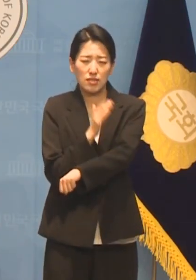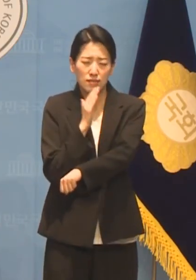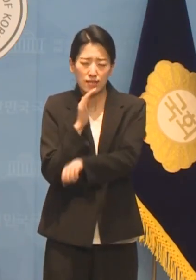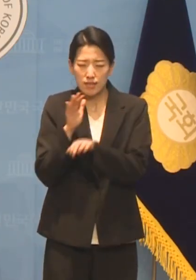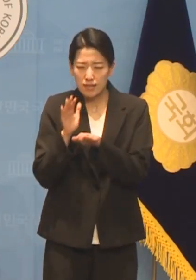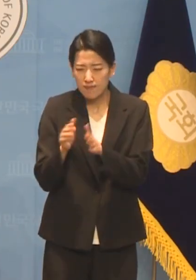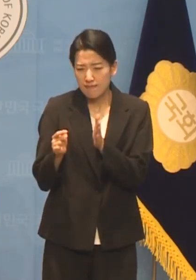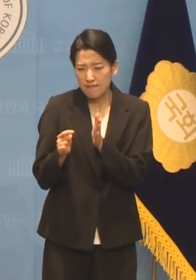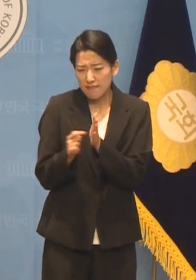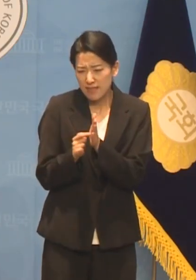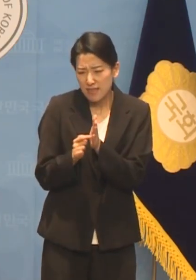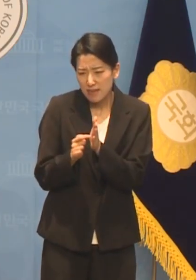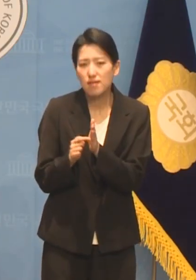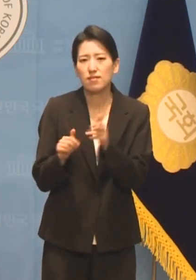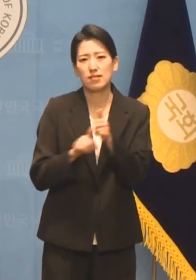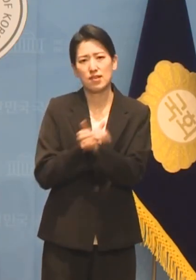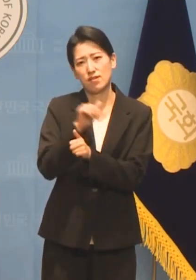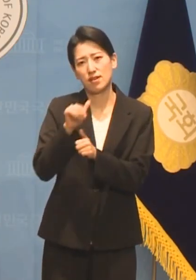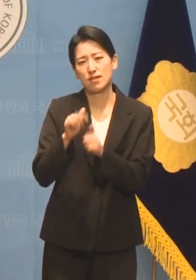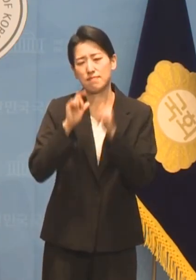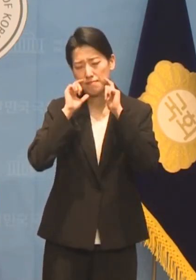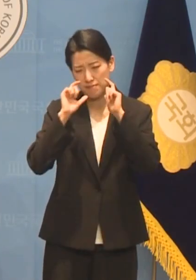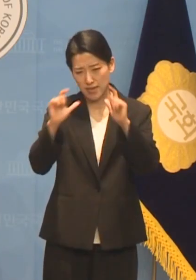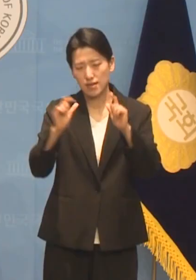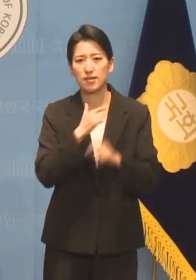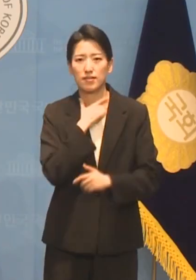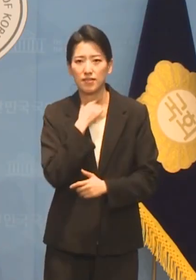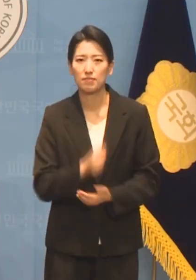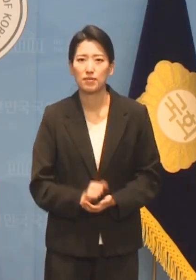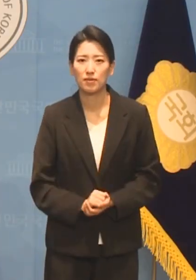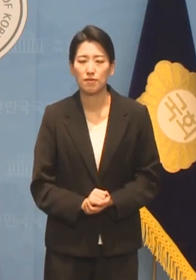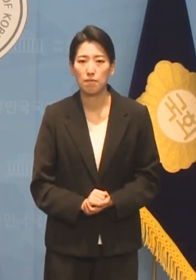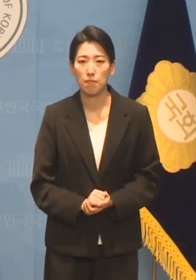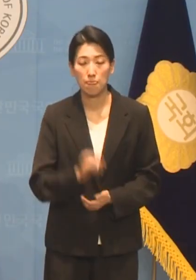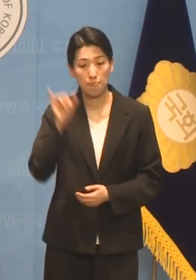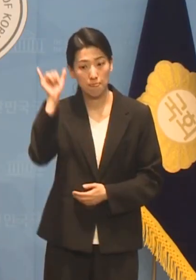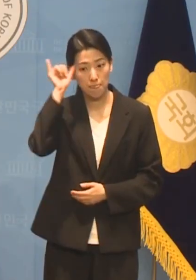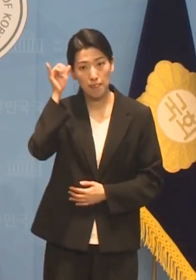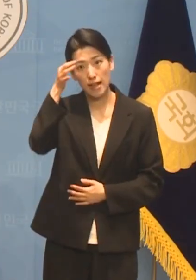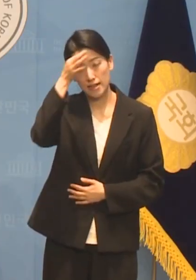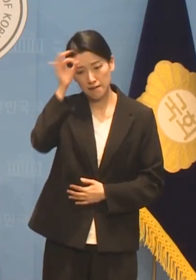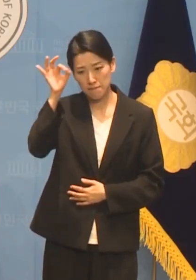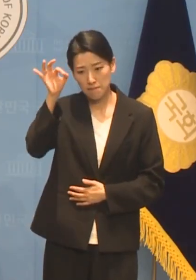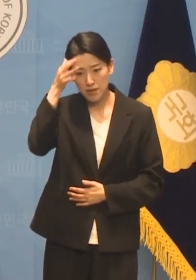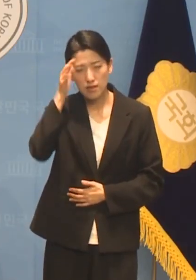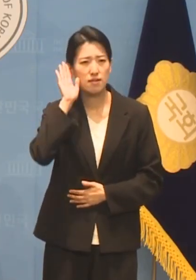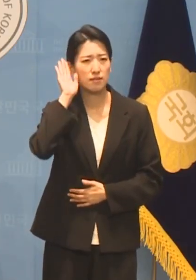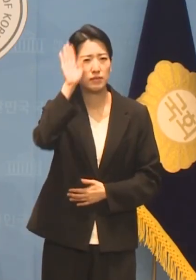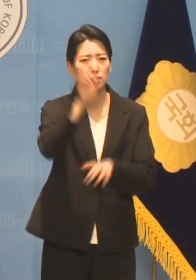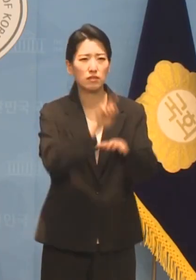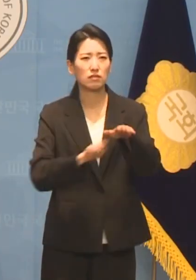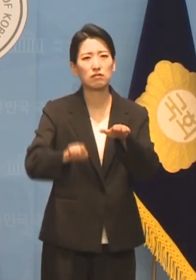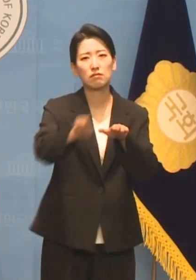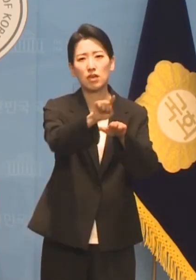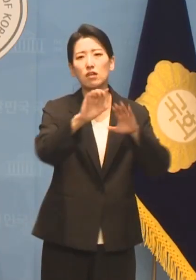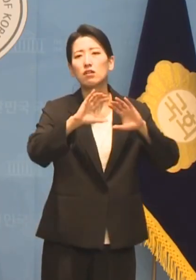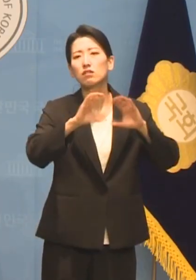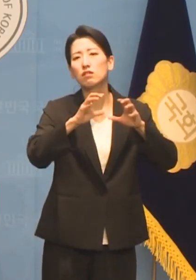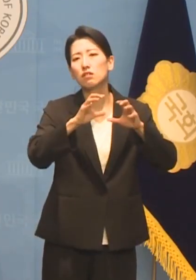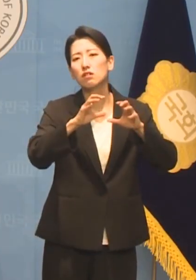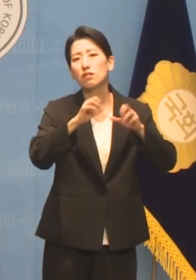선언합니다. AI 주권을 확보하고 미래 기술 강국으로 도약할 국가